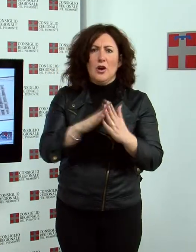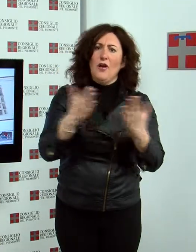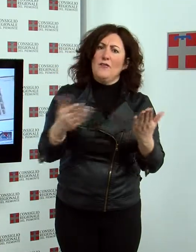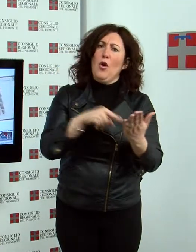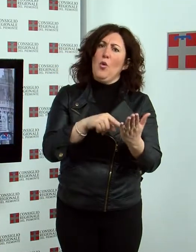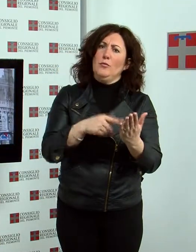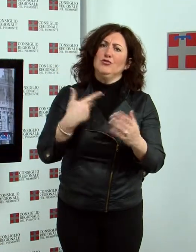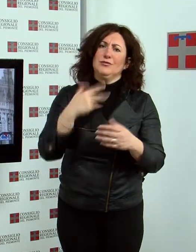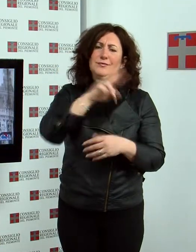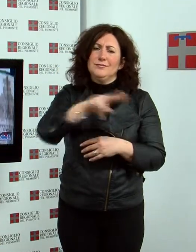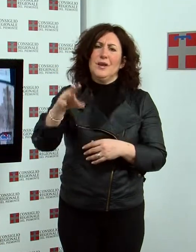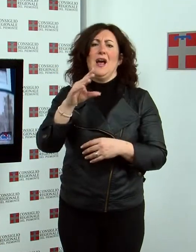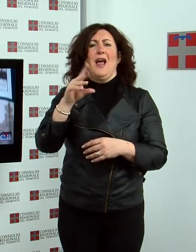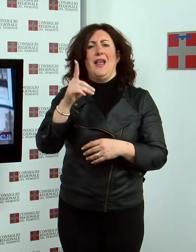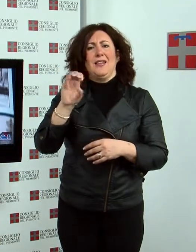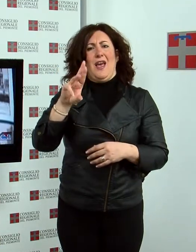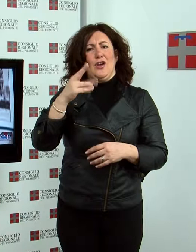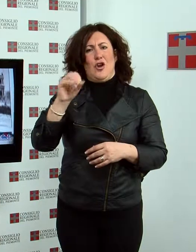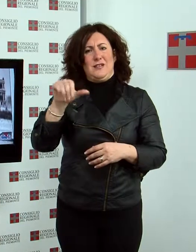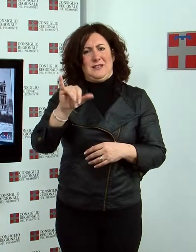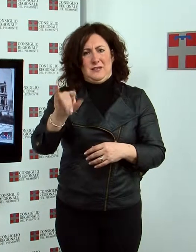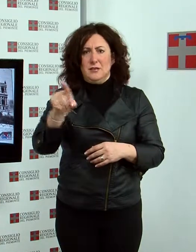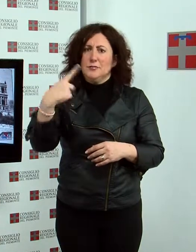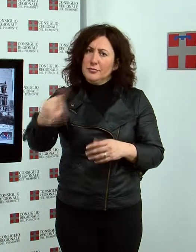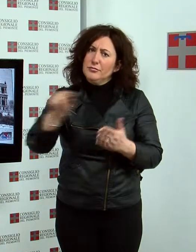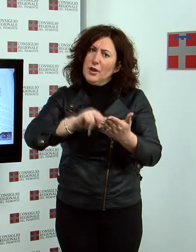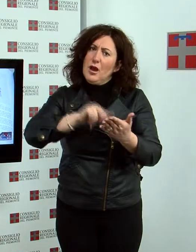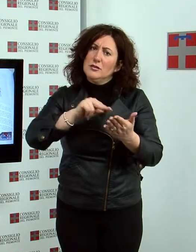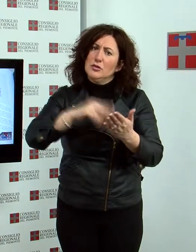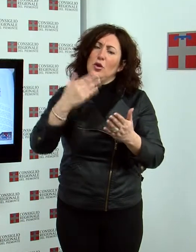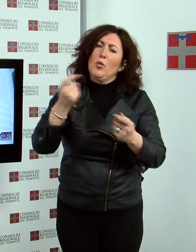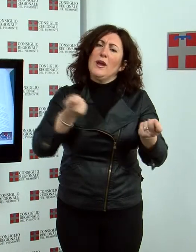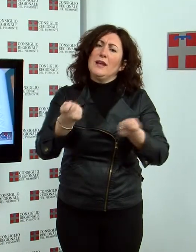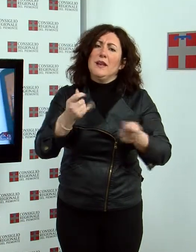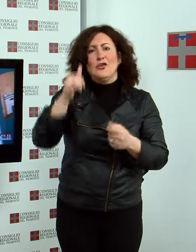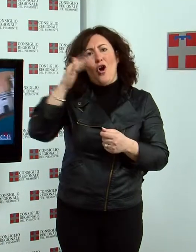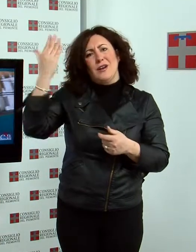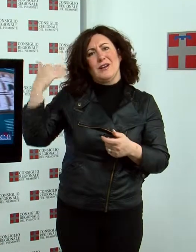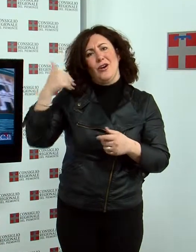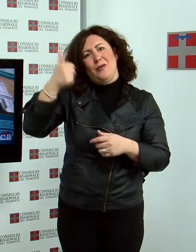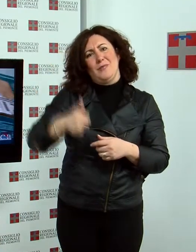Rossi, autore di una guida di Torino del 1781, a cui si aggiungono altri scrittori settecenteschi.